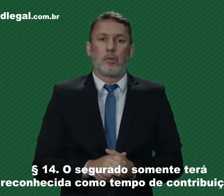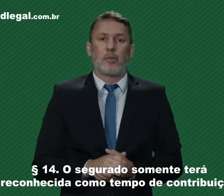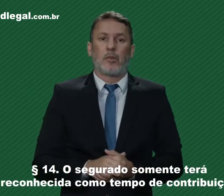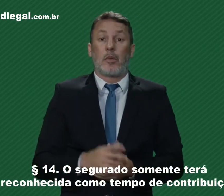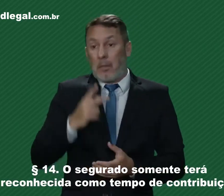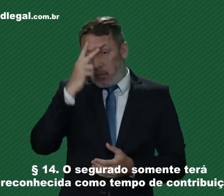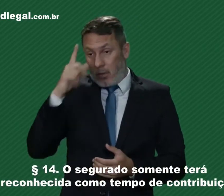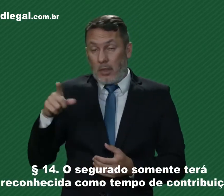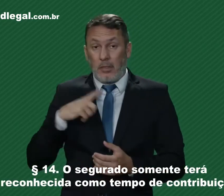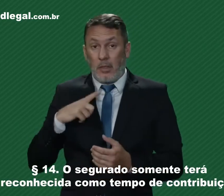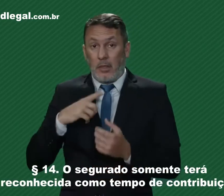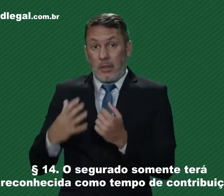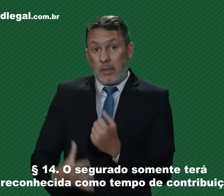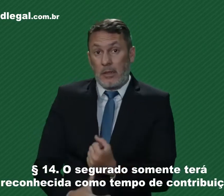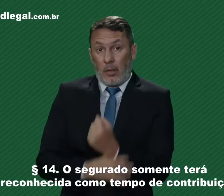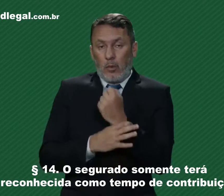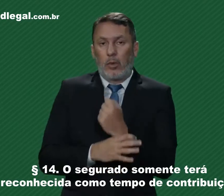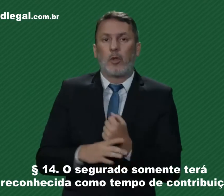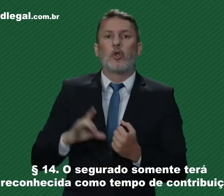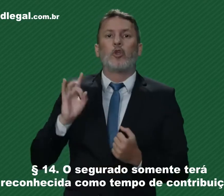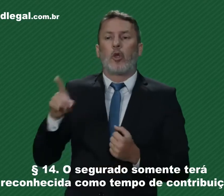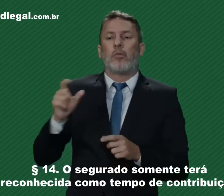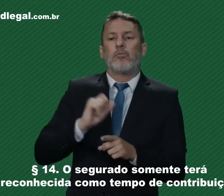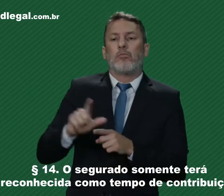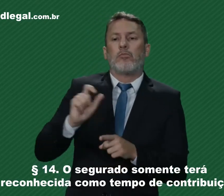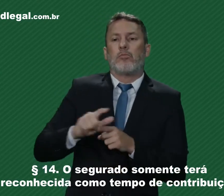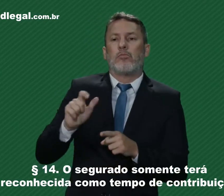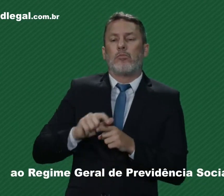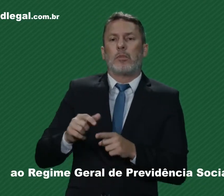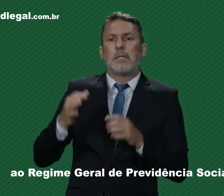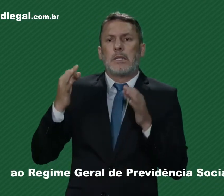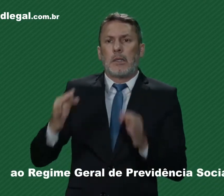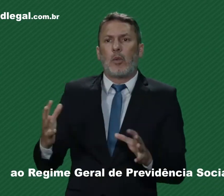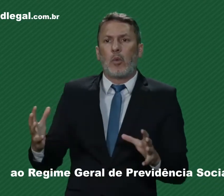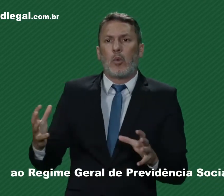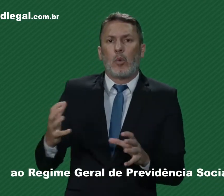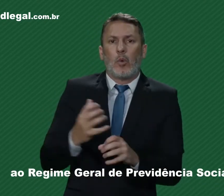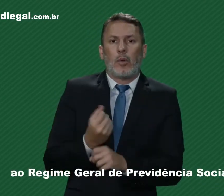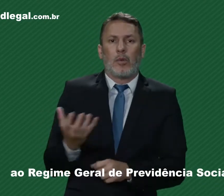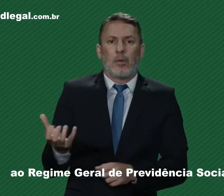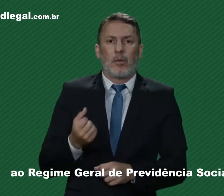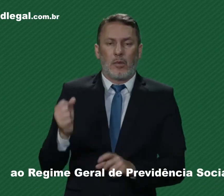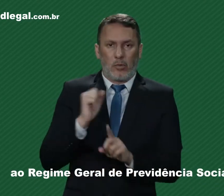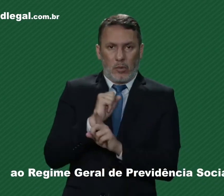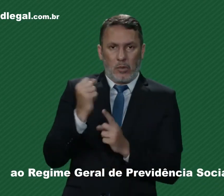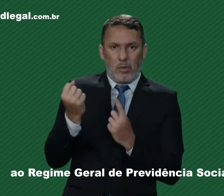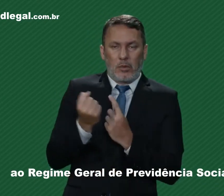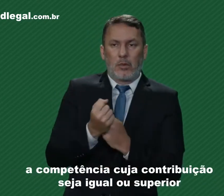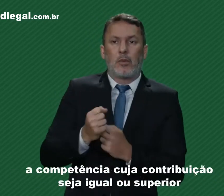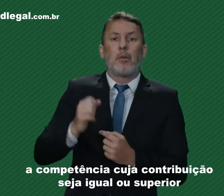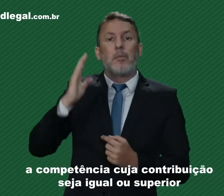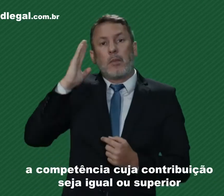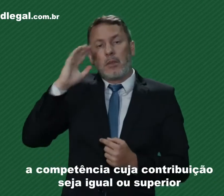O segurado somente terá reconhecida como tempo de contribuição ao regime geral da Previdência Social a competência